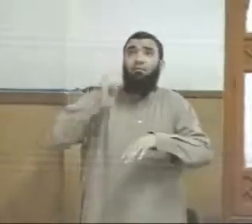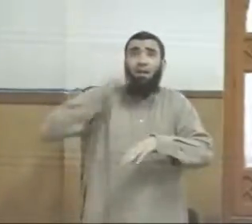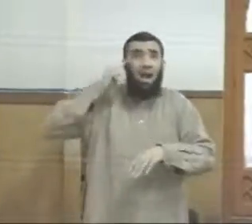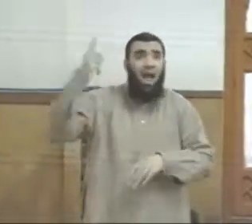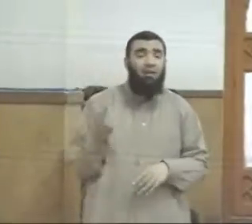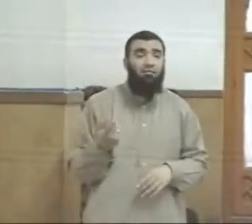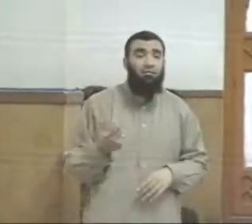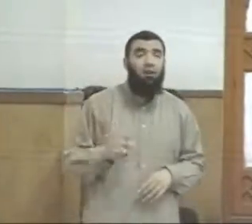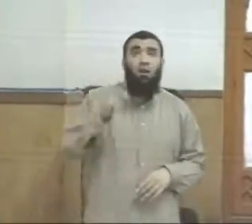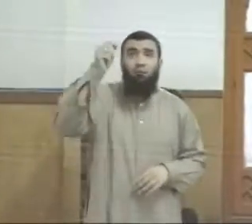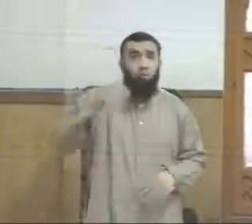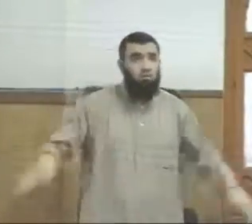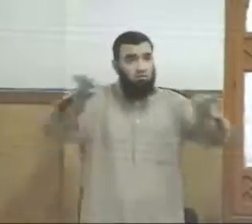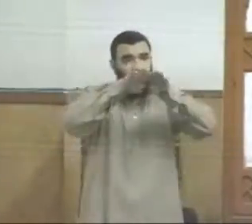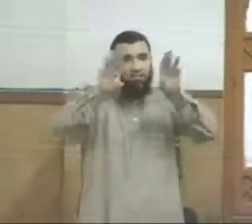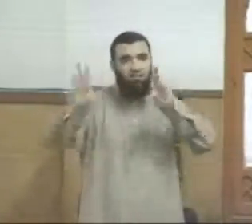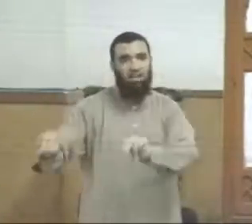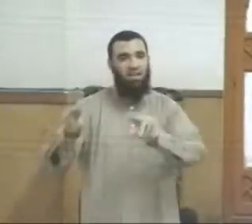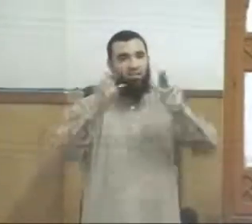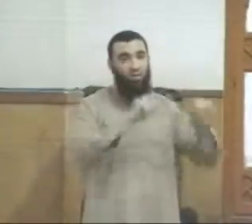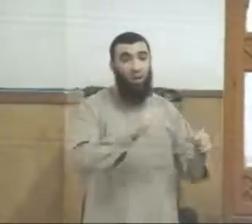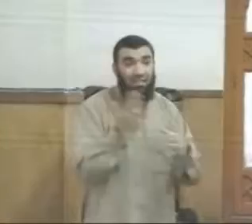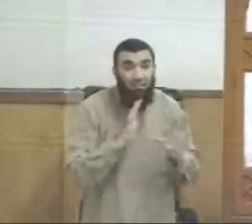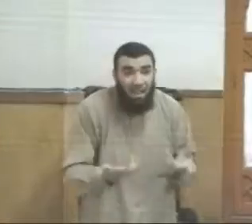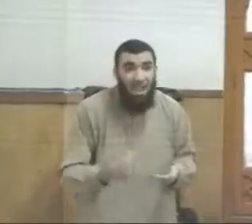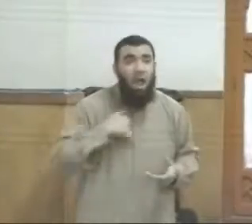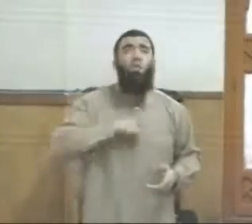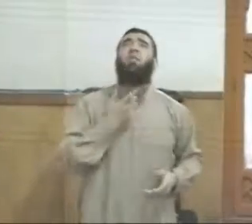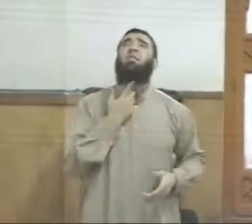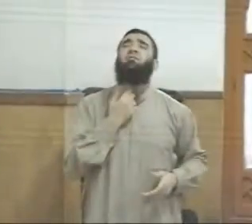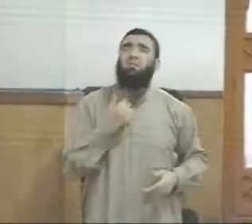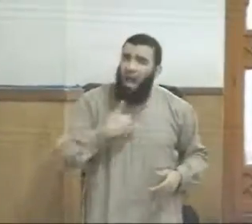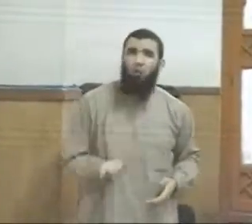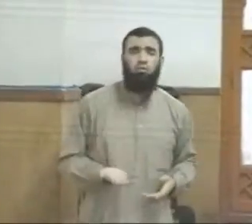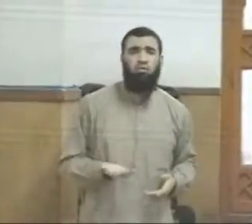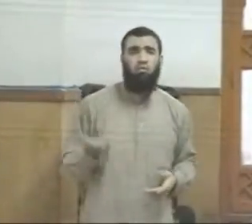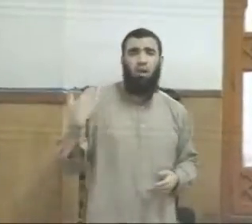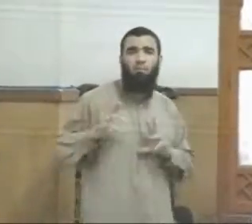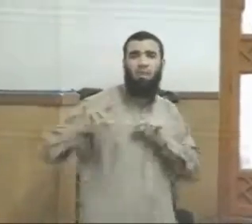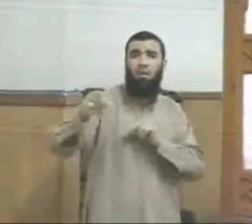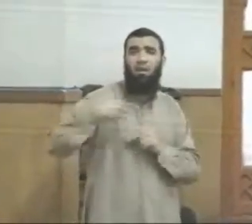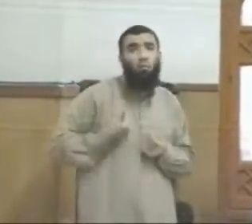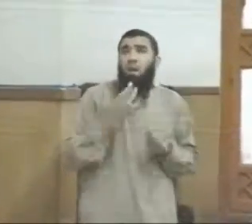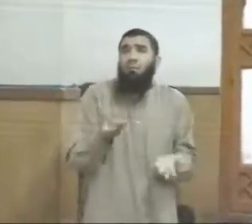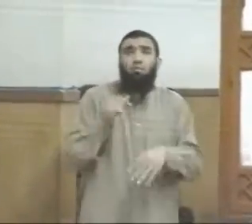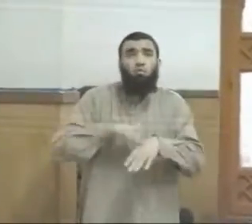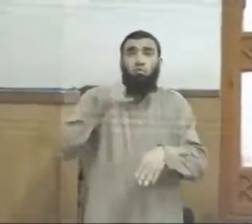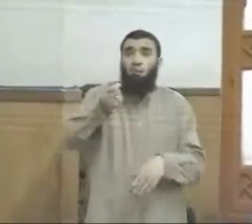وصاحبه الذي تمنى أن يكون مثله في الأجر سواء. ومن ثم